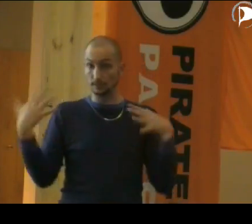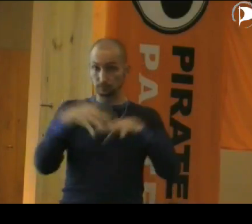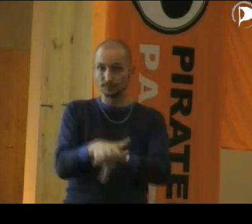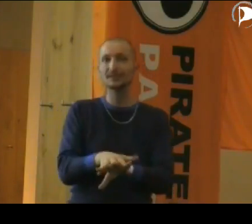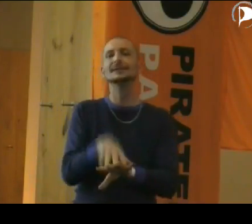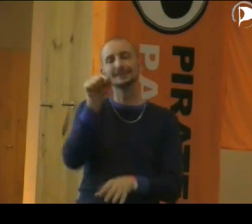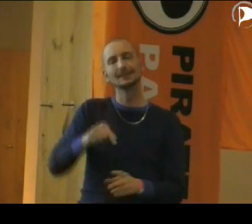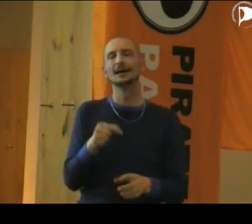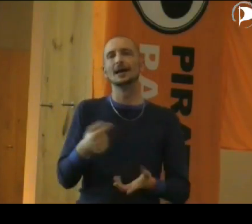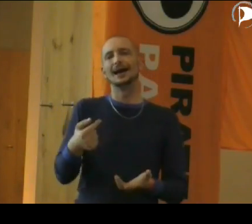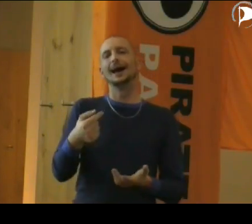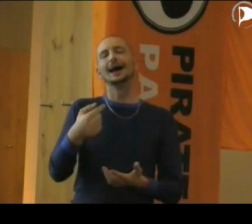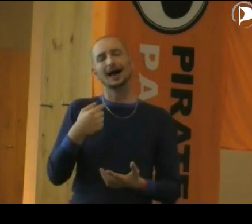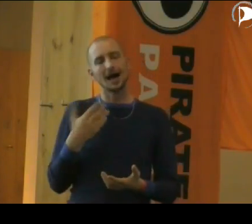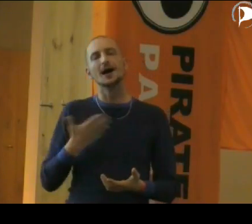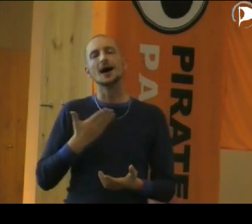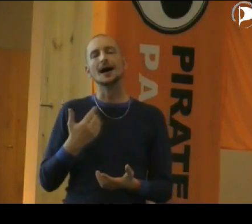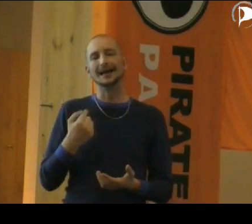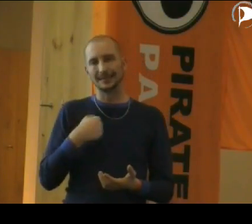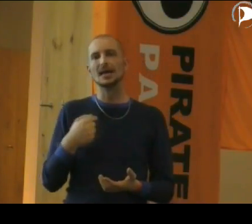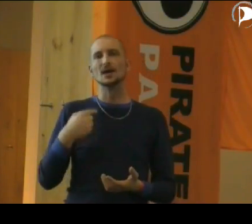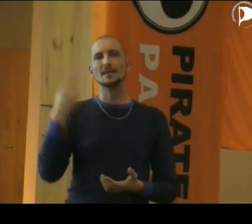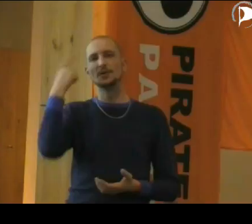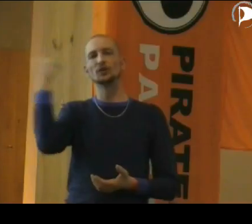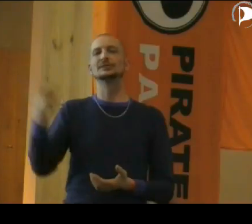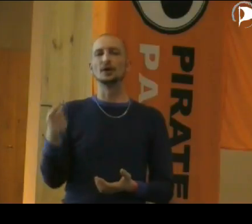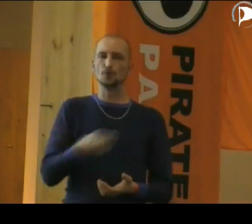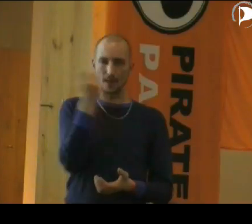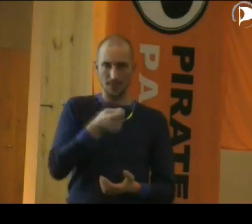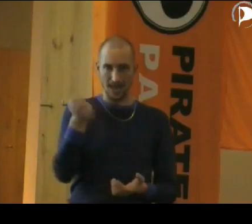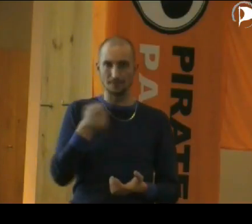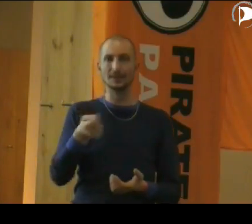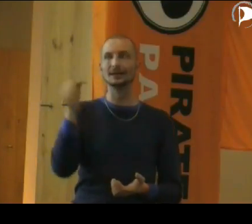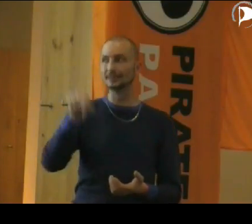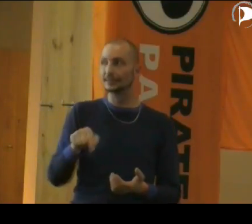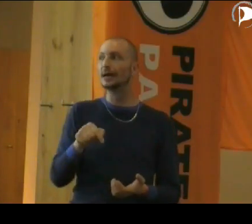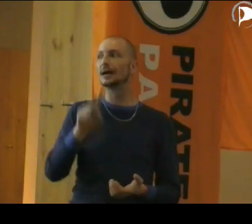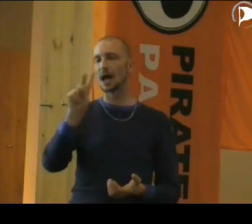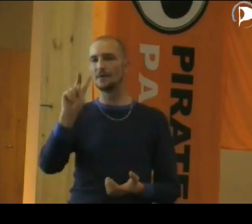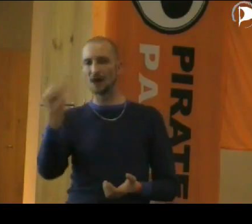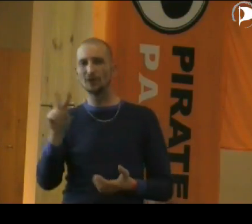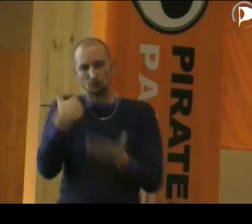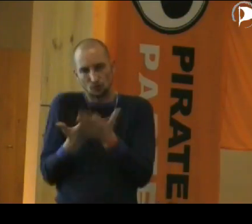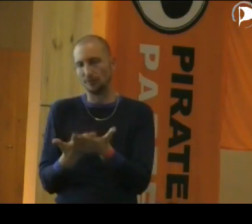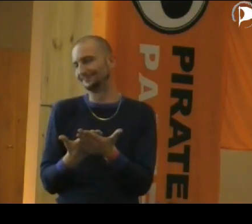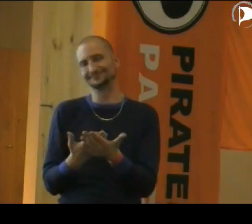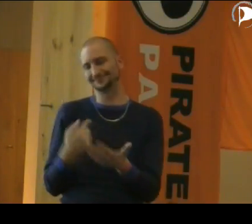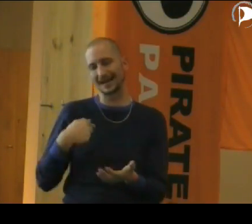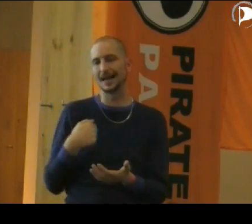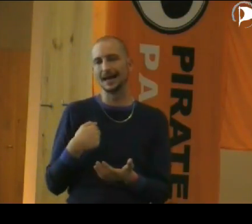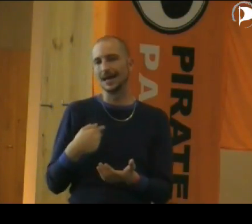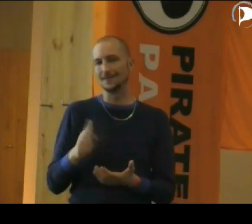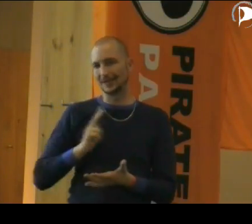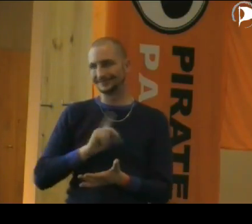spitze einer übertreibung also wenn daher solche karte automatisch bei den